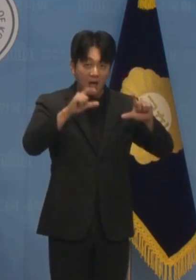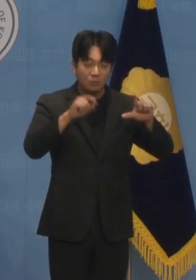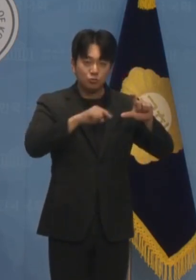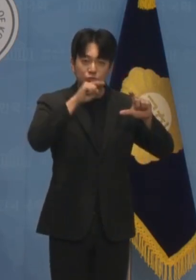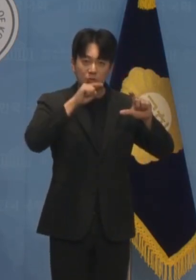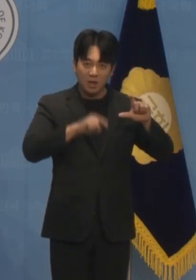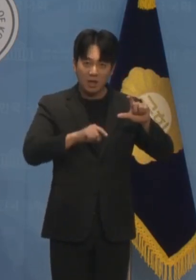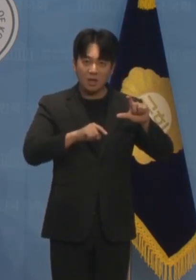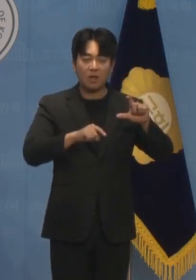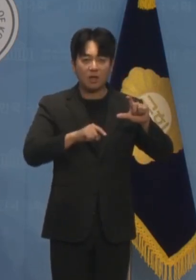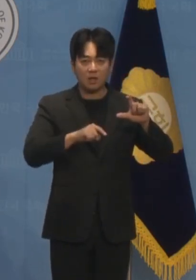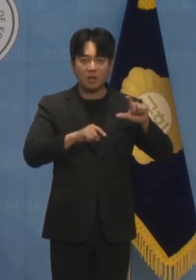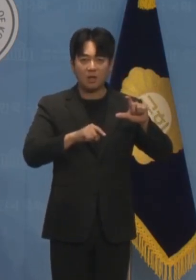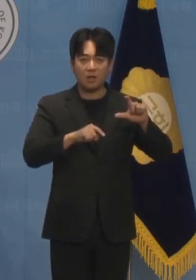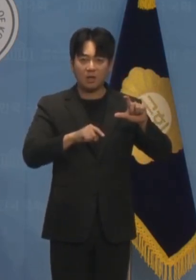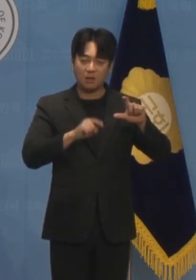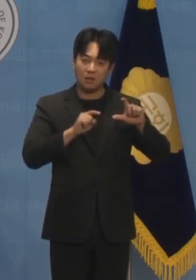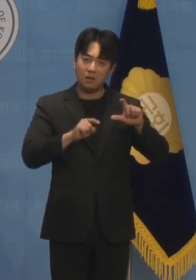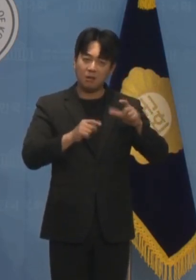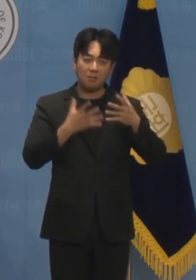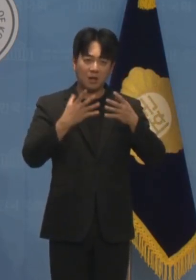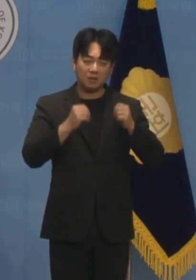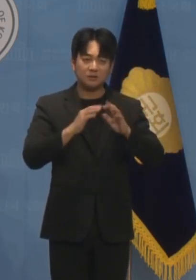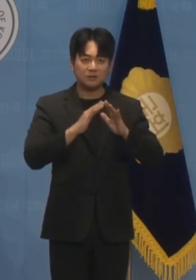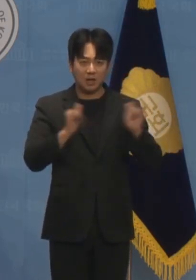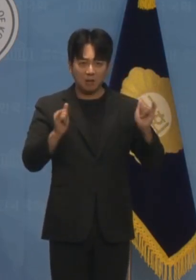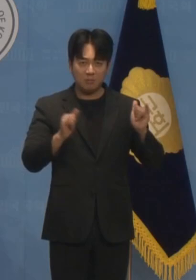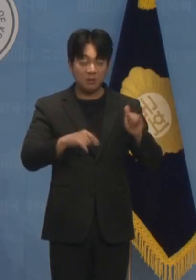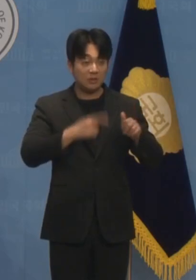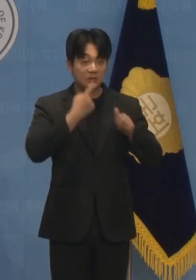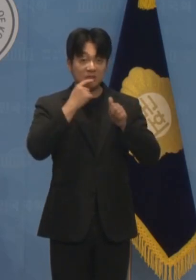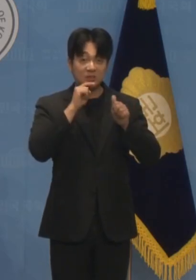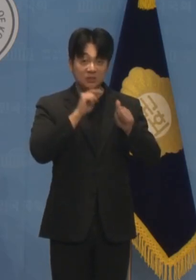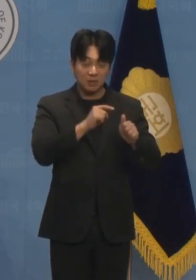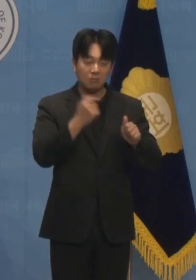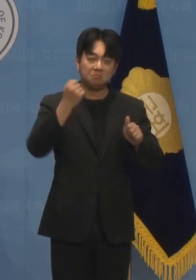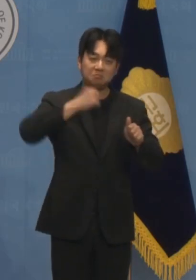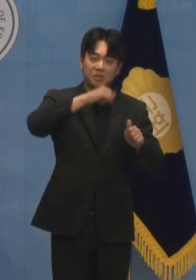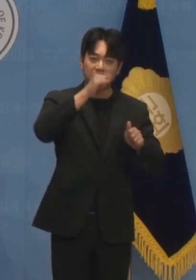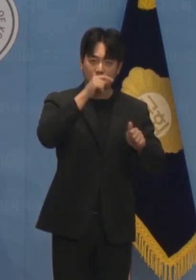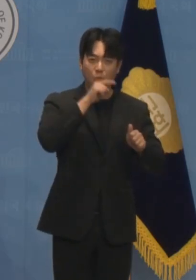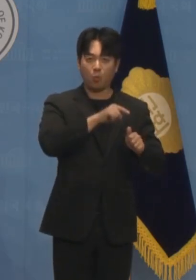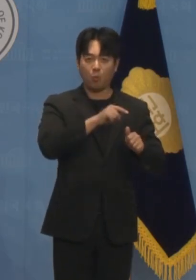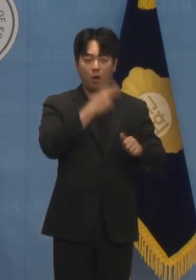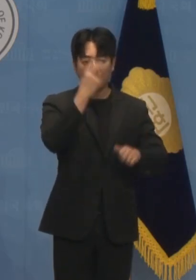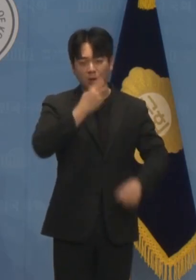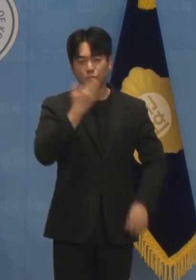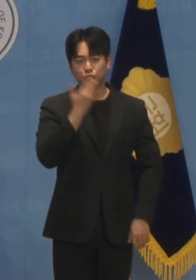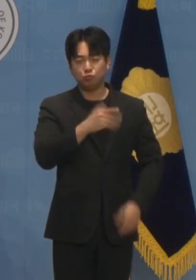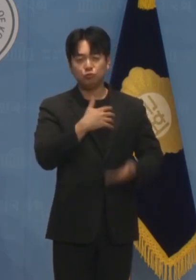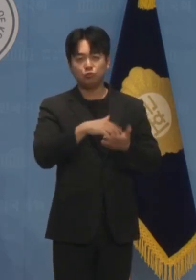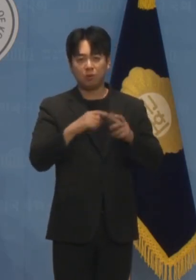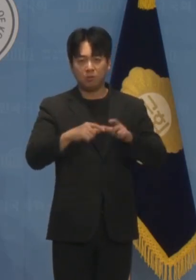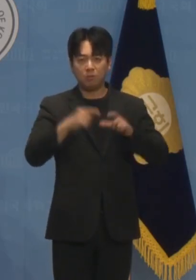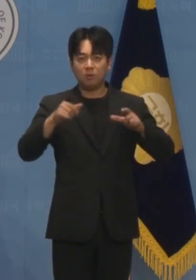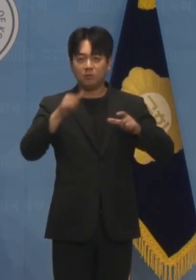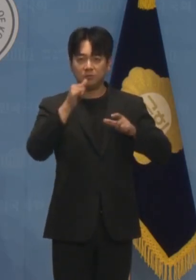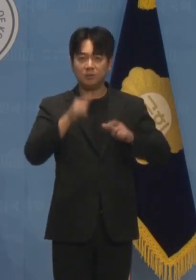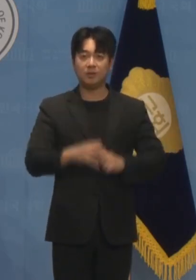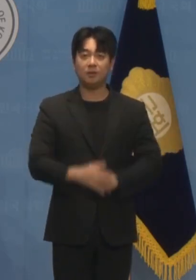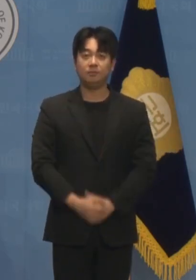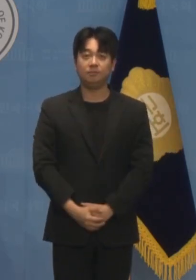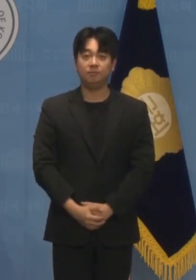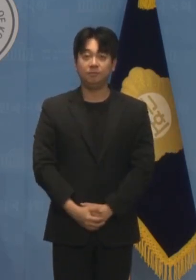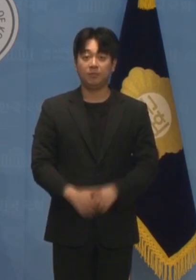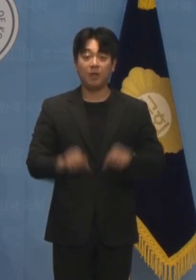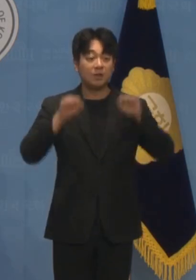미이행하고 특히 체육단체 입원에 대한 징계 미이행률은 더욱 높습니다. 체육계의 공정을